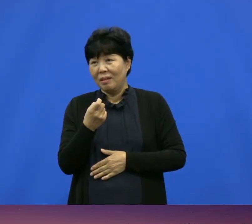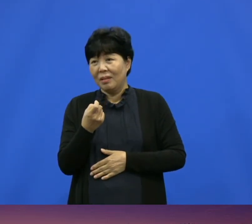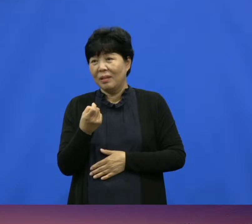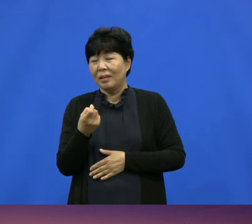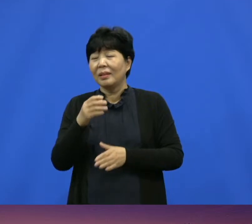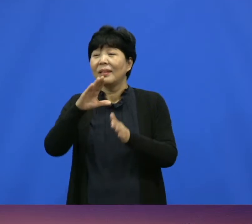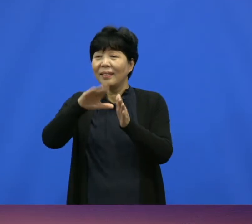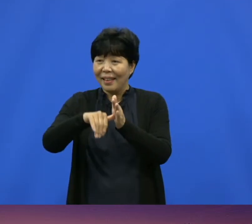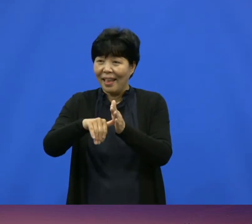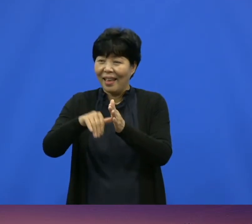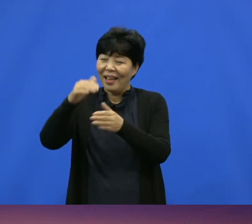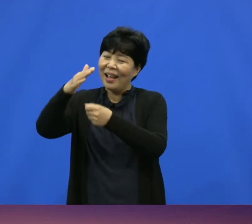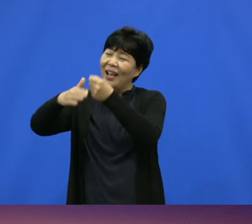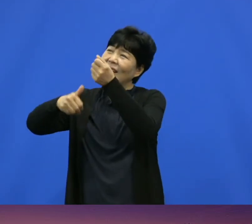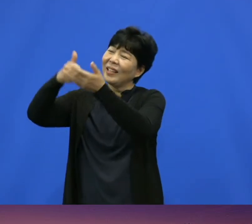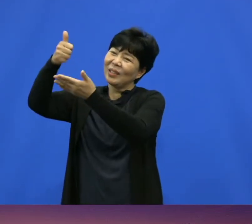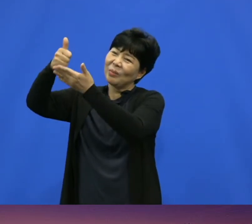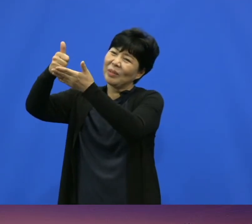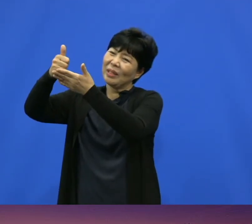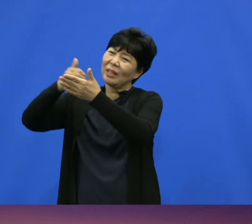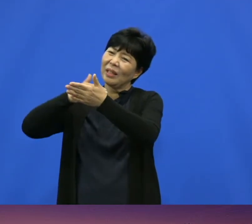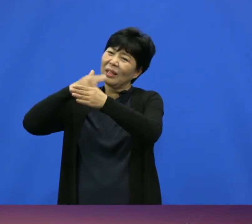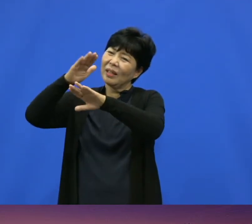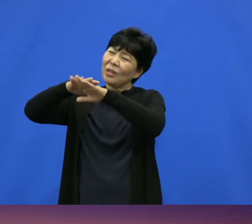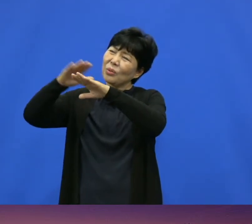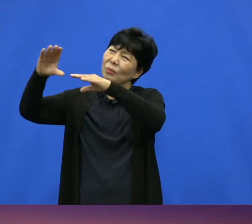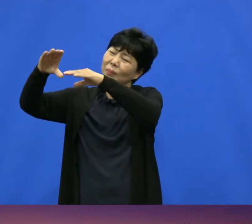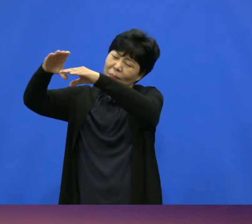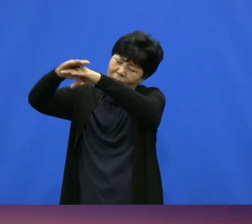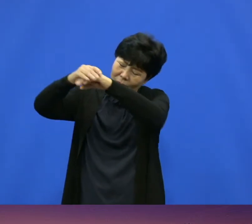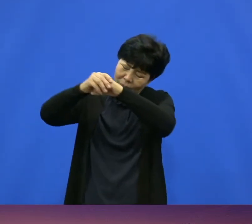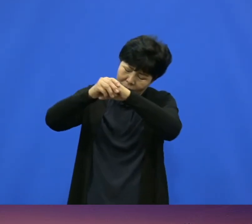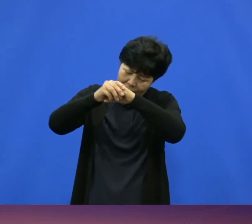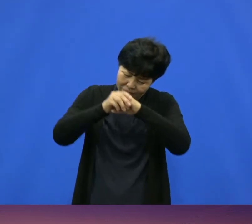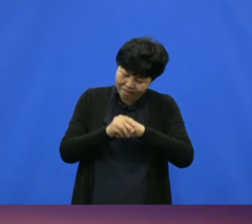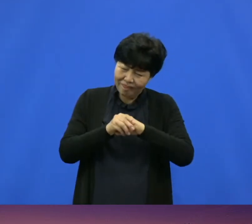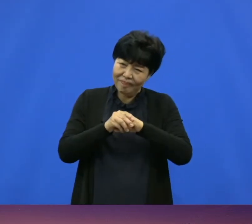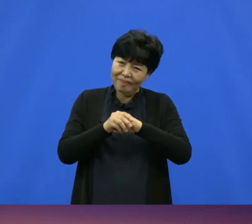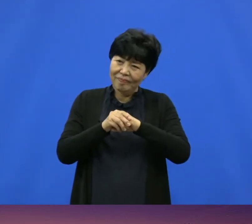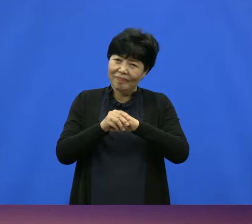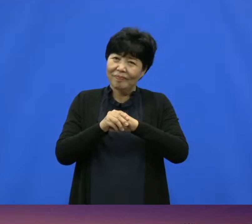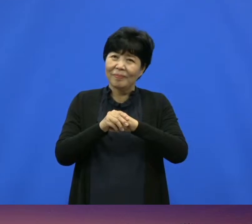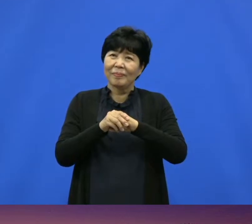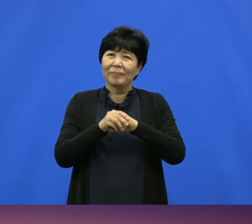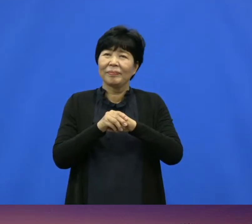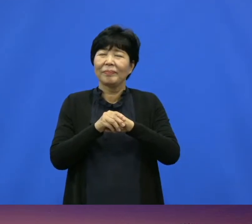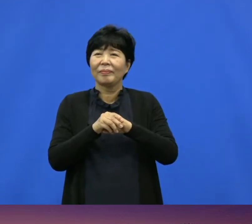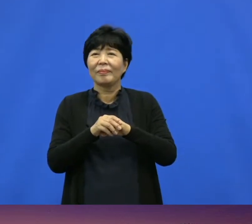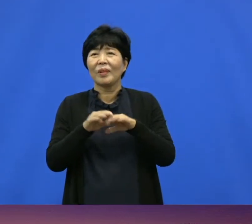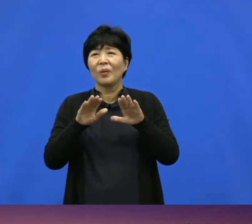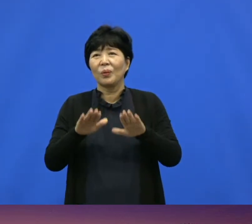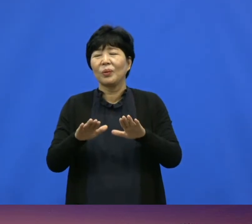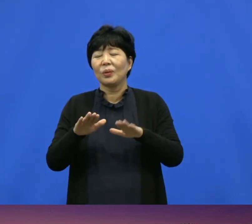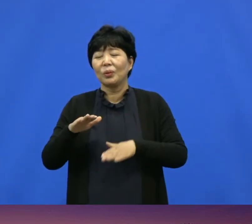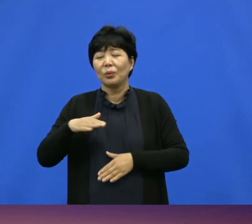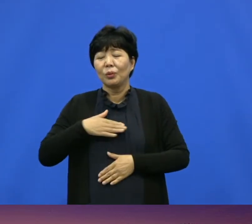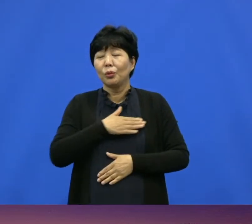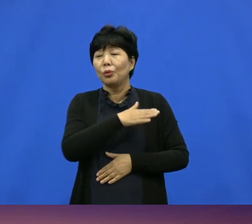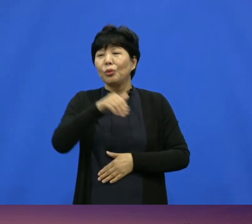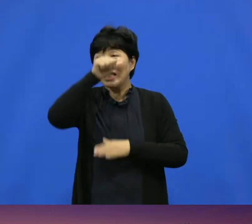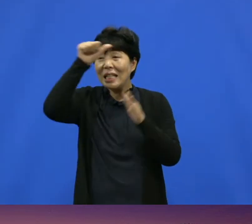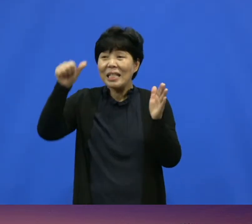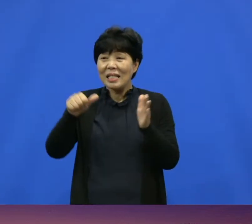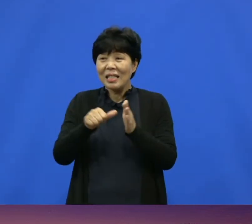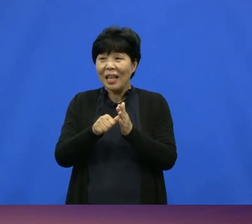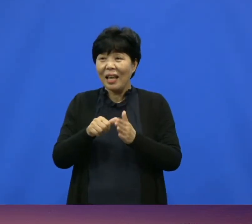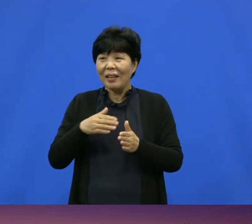하나님께서 내 오른손을 붙들어 주셨나이다. 오늘 여러분, 우리가 우리 인생의 결론을 결코